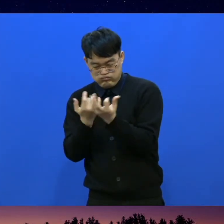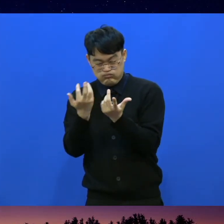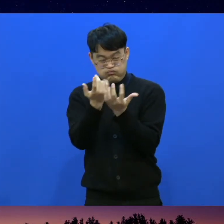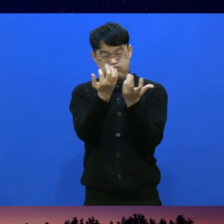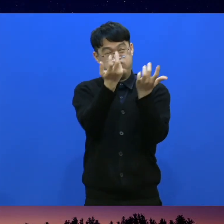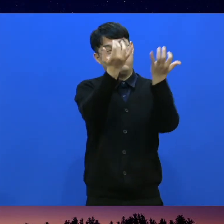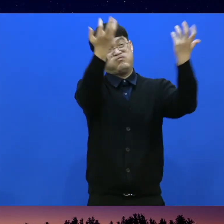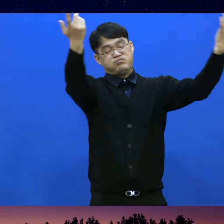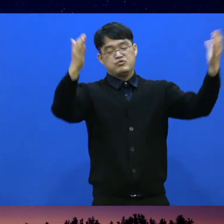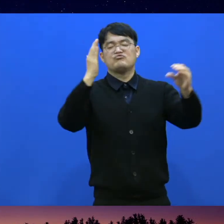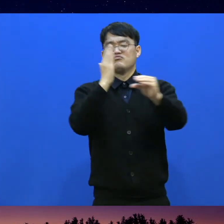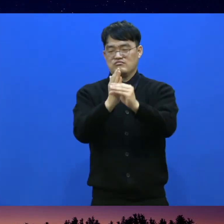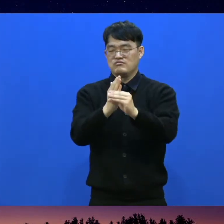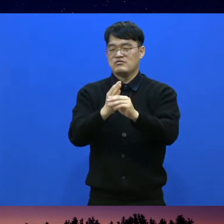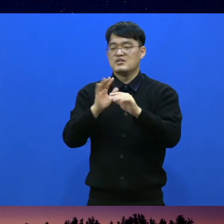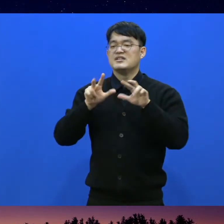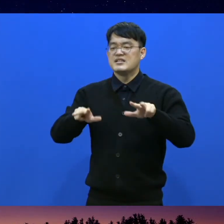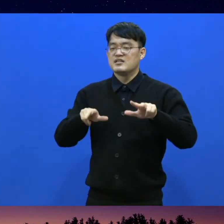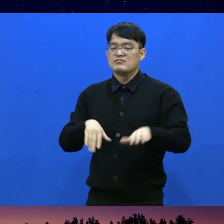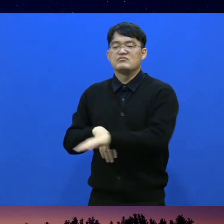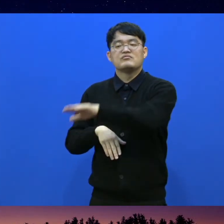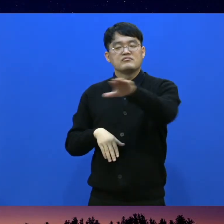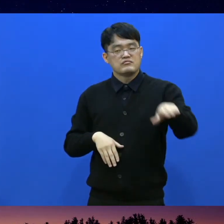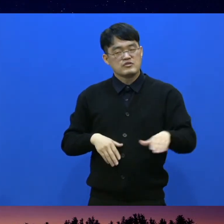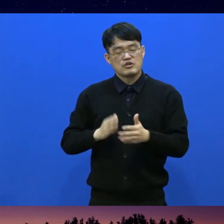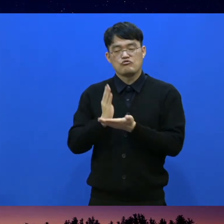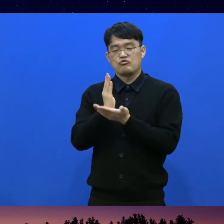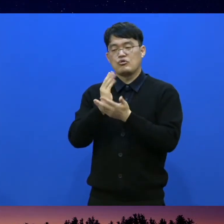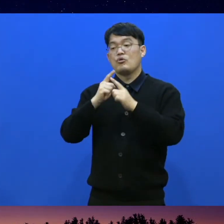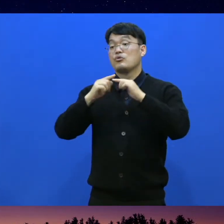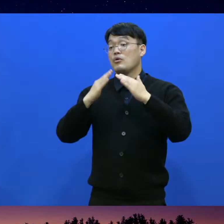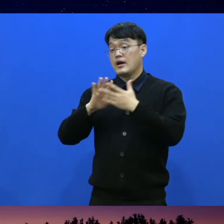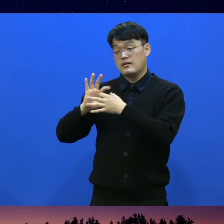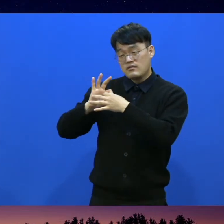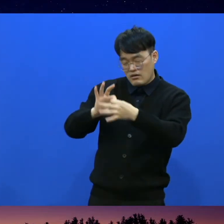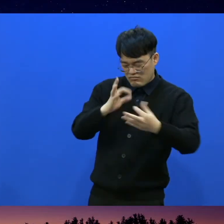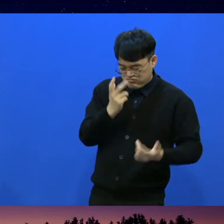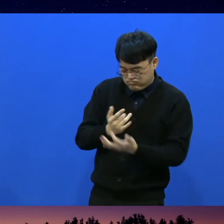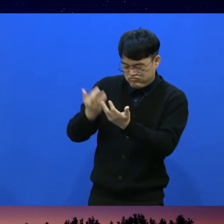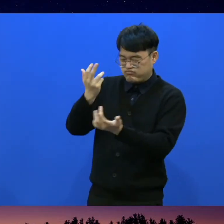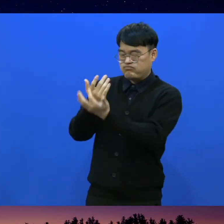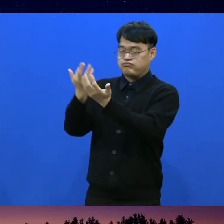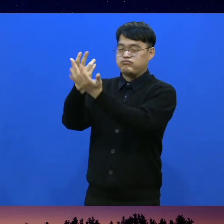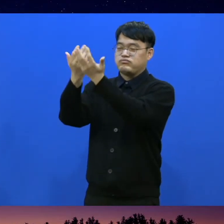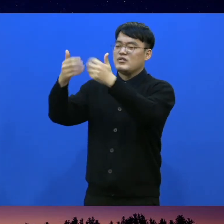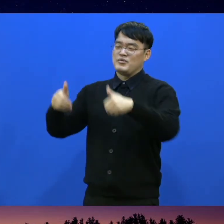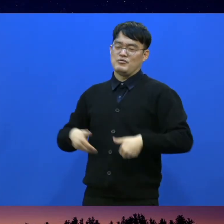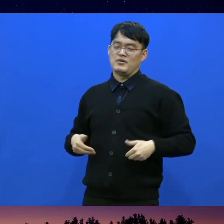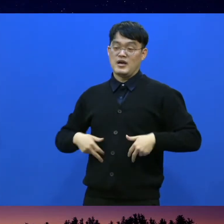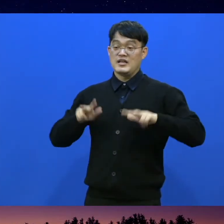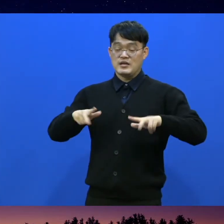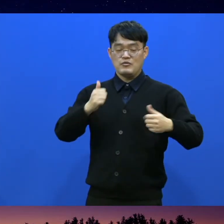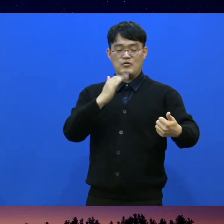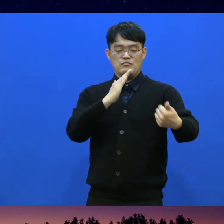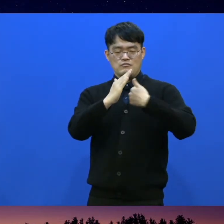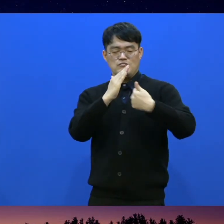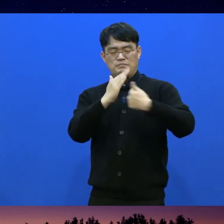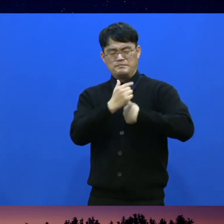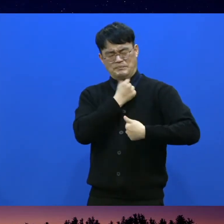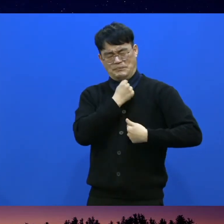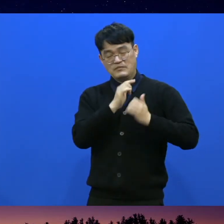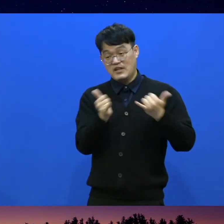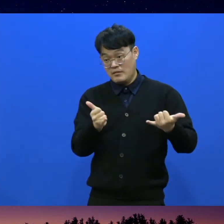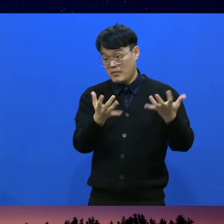여기 불이 타야 돼요. 계속. 지금도 이제 탐방 오실 분들이 많아요. 계속 지금 신청합니다. 그러니까 목사님이